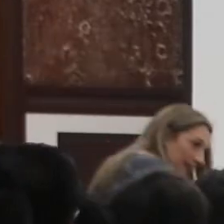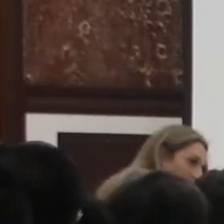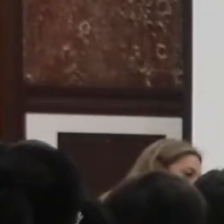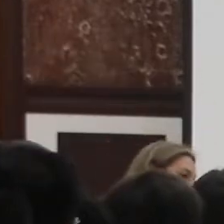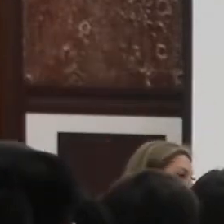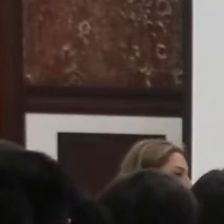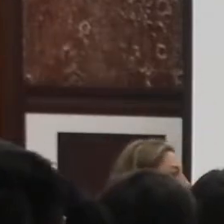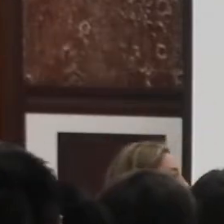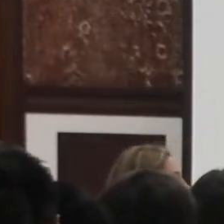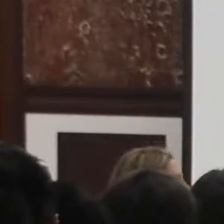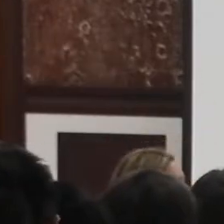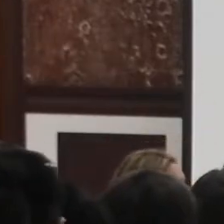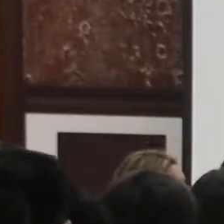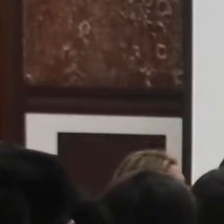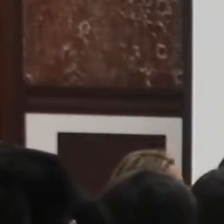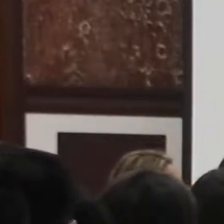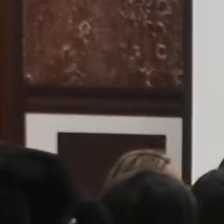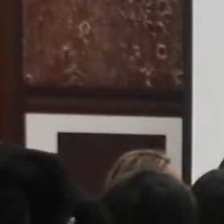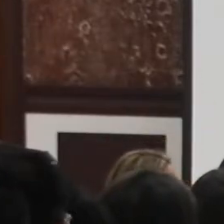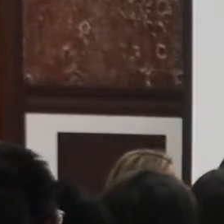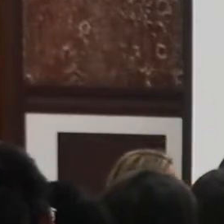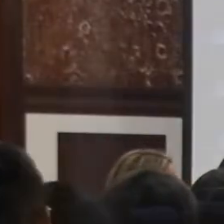de un proceso de resiliencia.